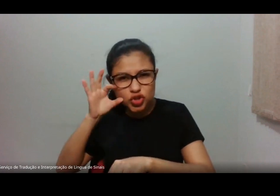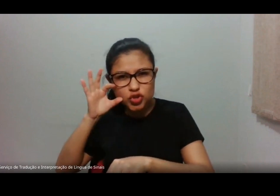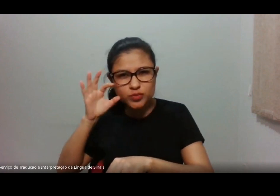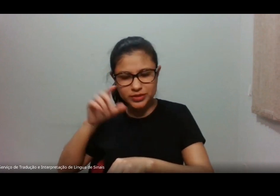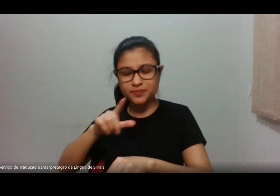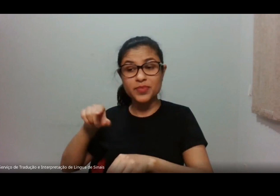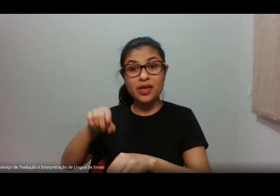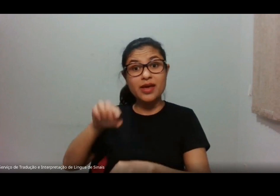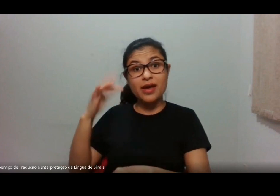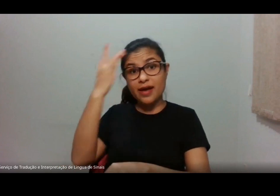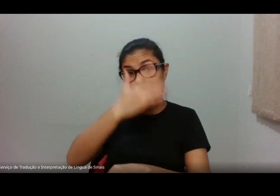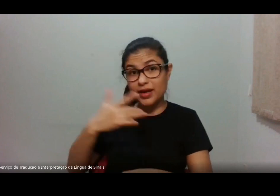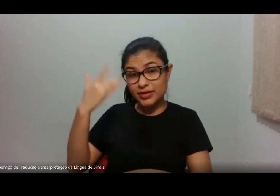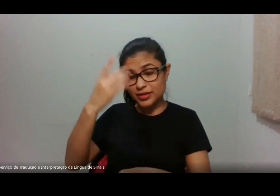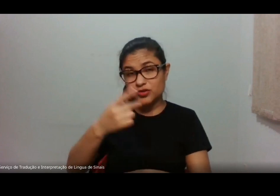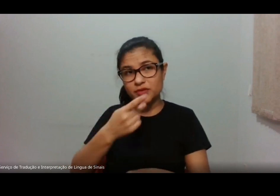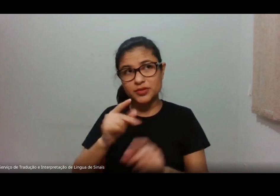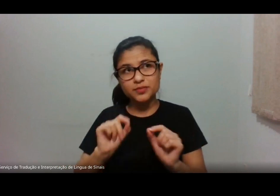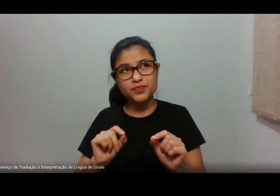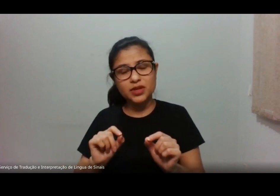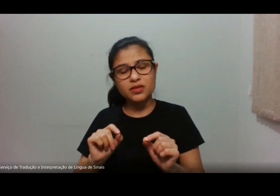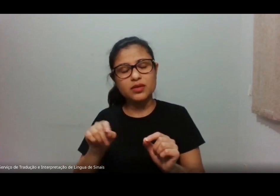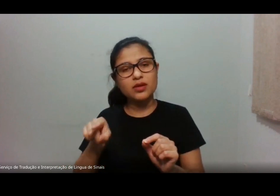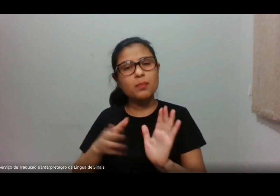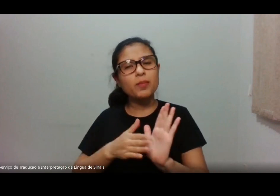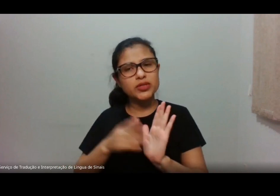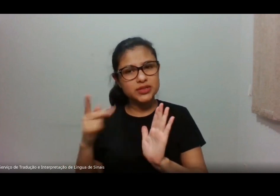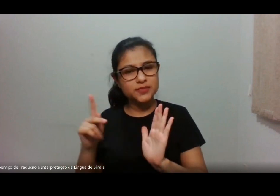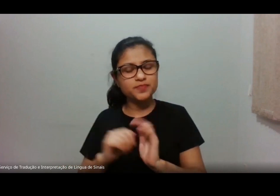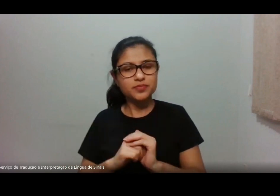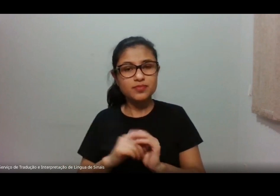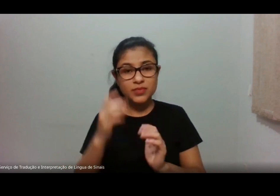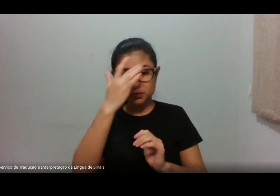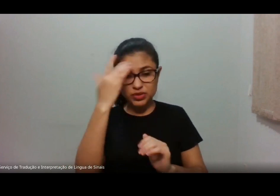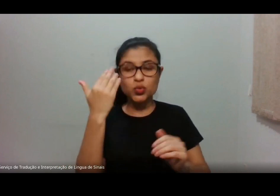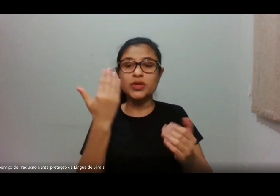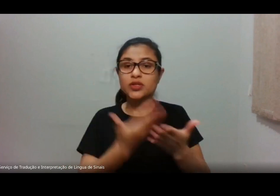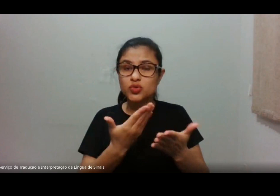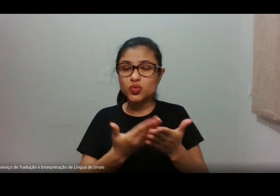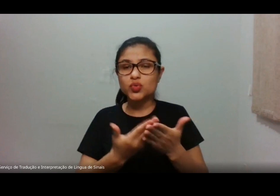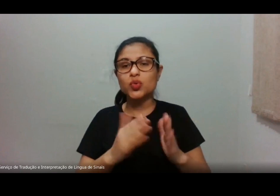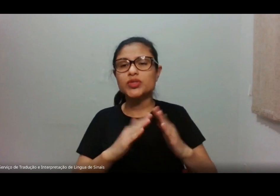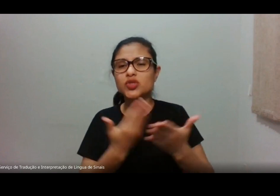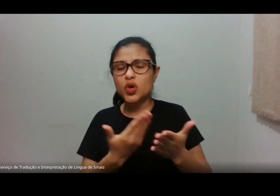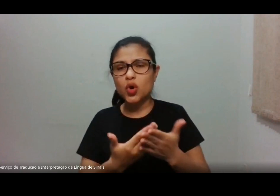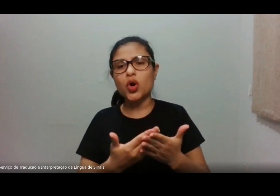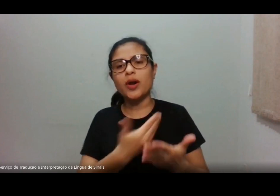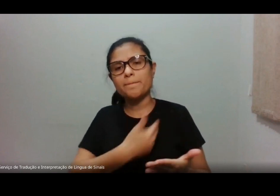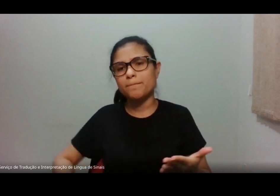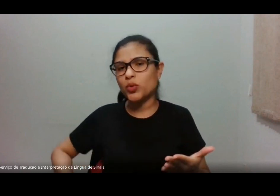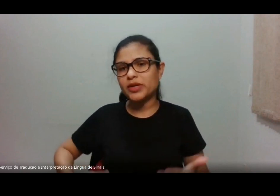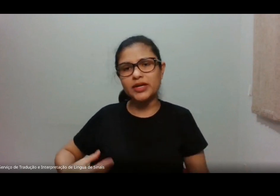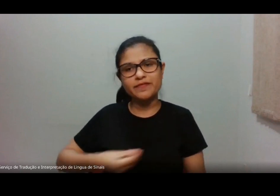não sei. Ele dava, quem tivesse estudado em colégios estaduais, o colégio público, a vida